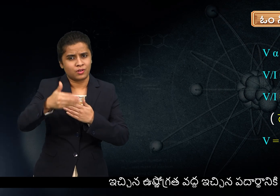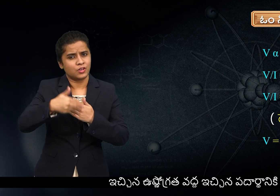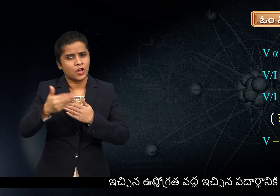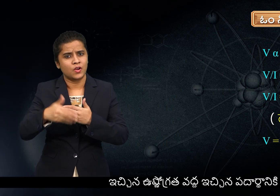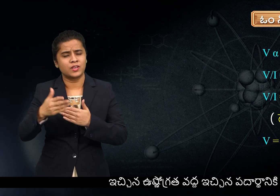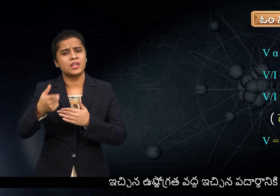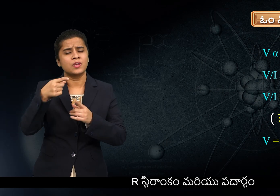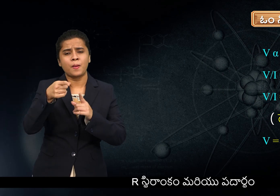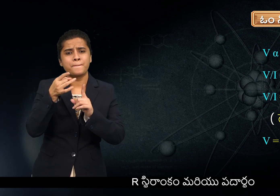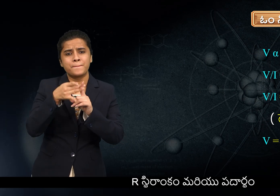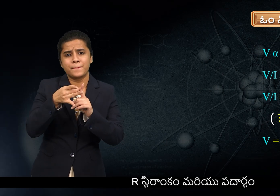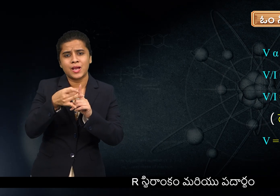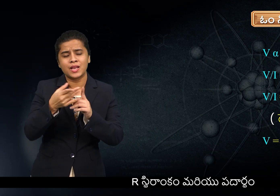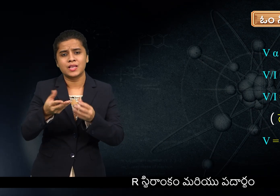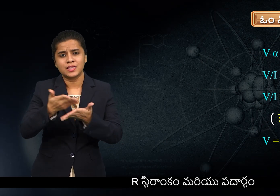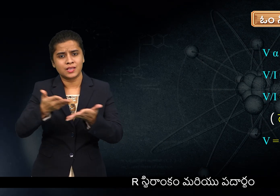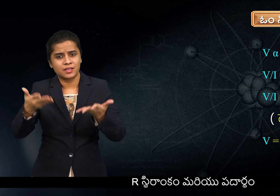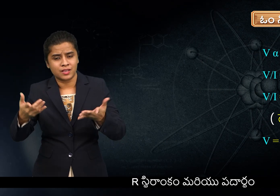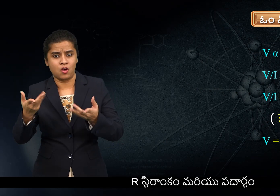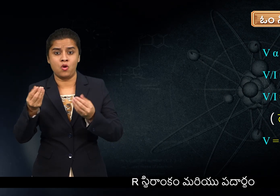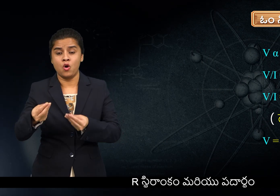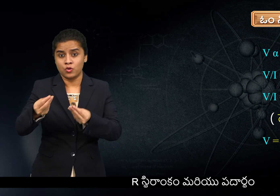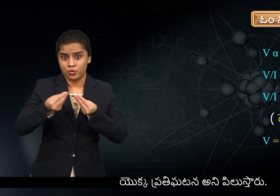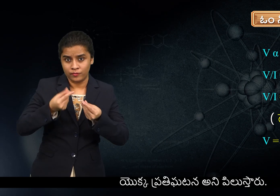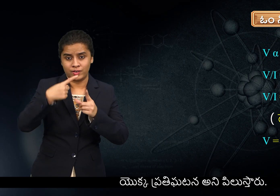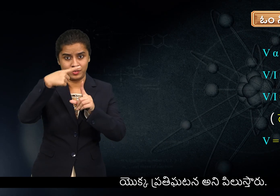ఇచ్చిన పదార్థానికి R స్థిరాంకం మరియు